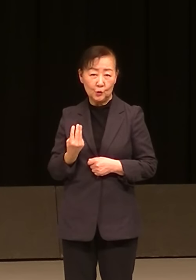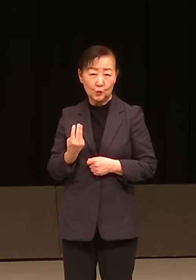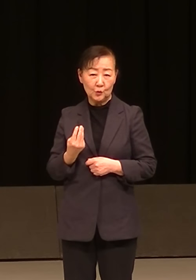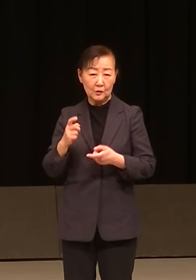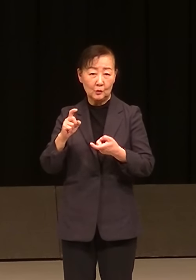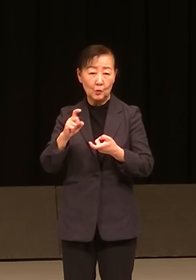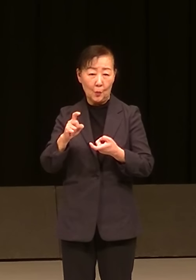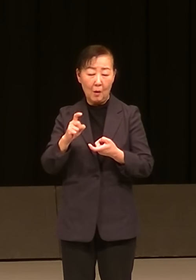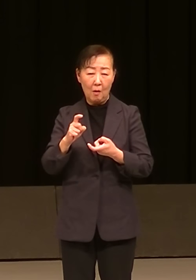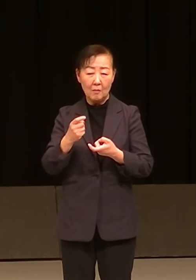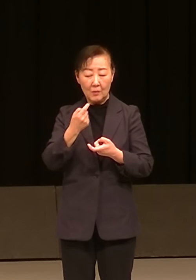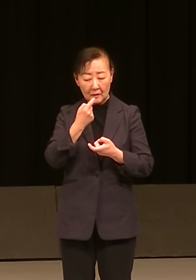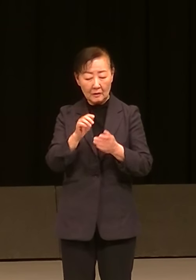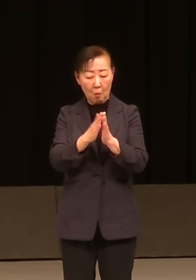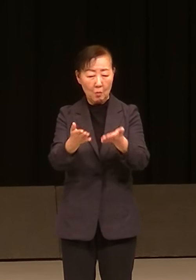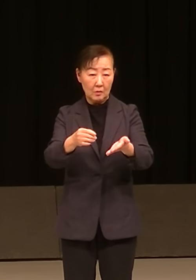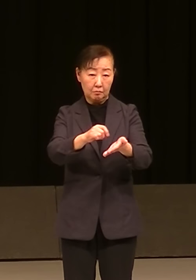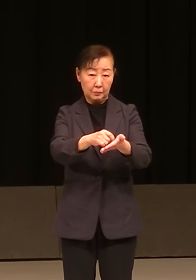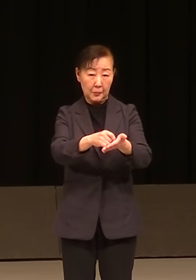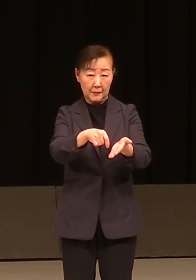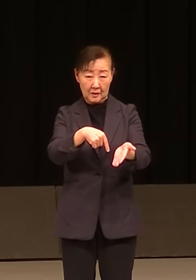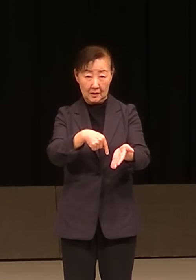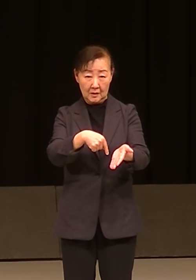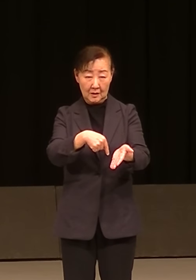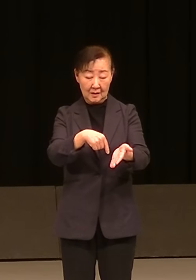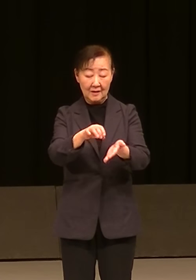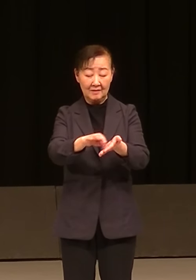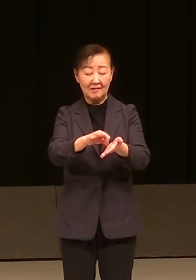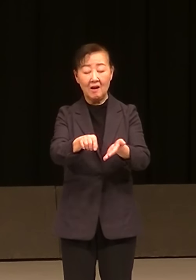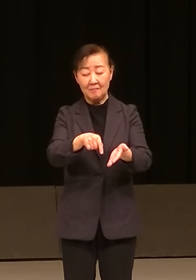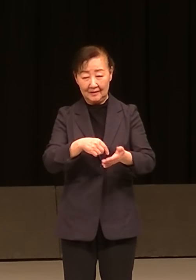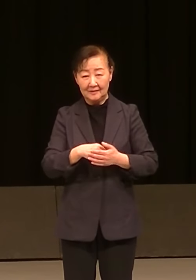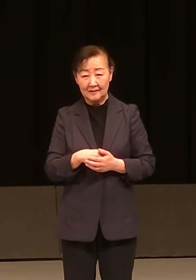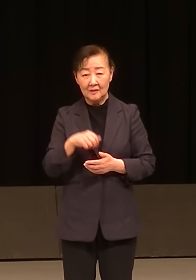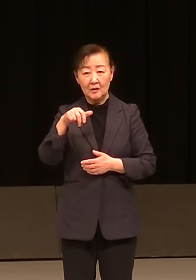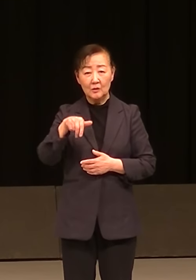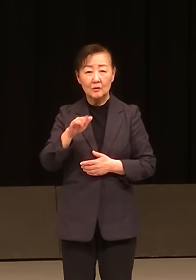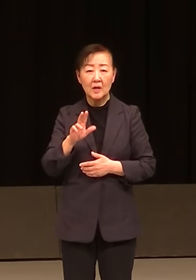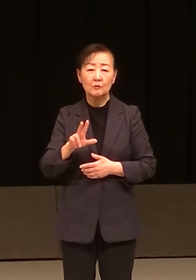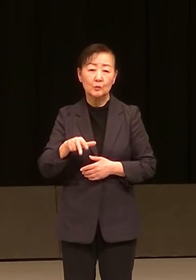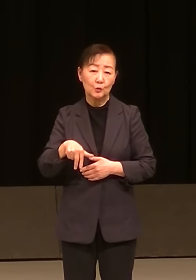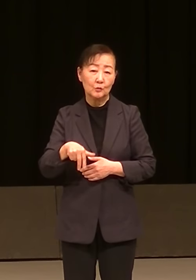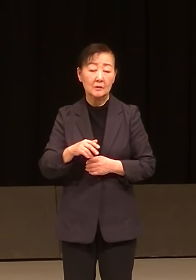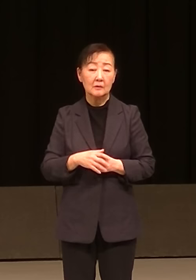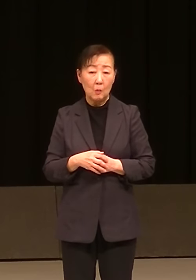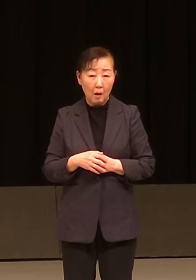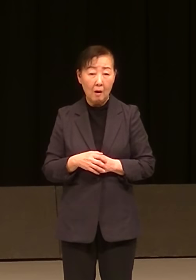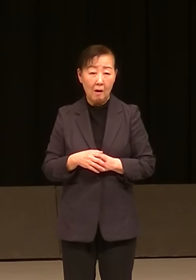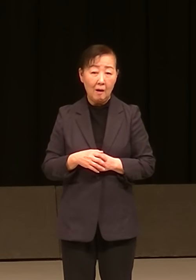搾取という言葉は私の自分の本の中でちょっと、使ったりしていますが、ステルスというのは